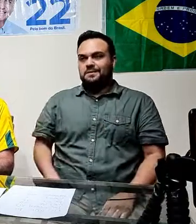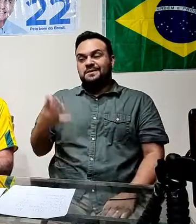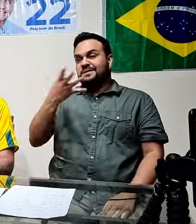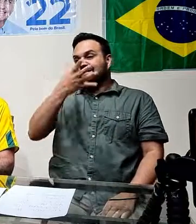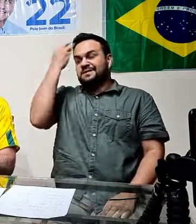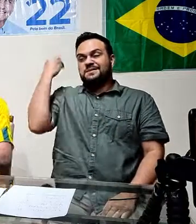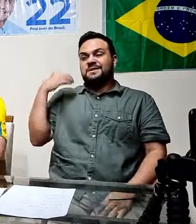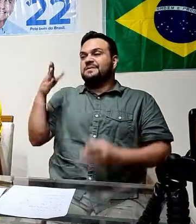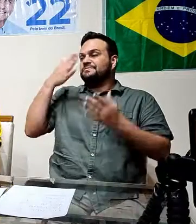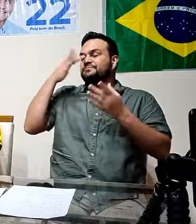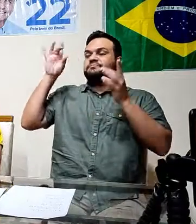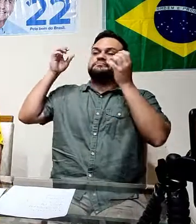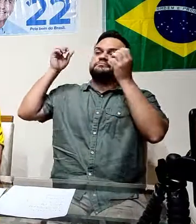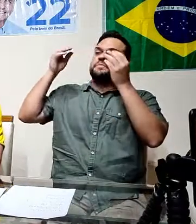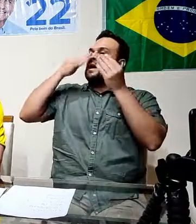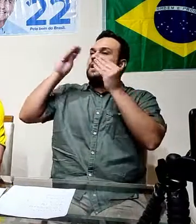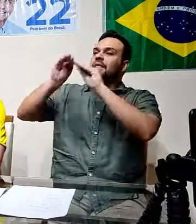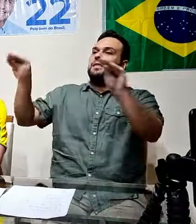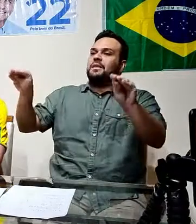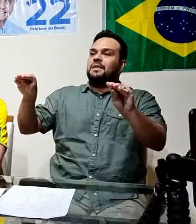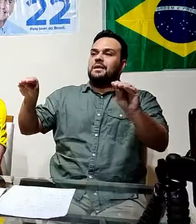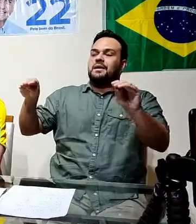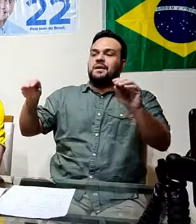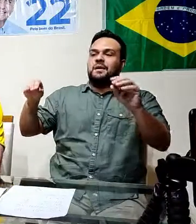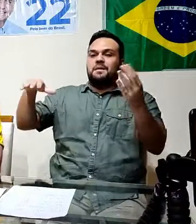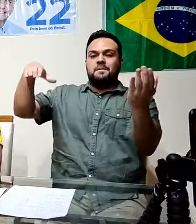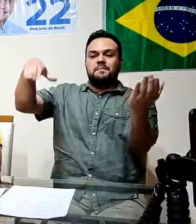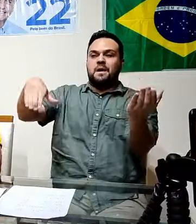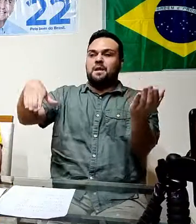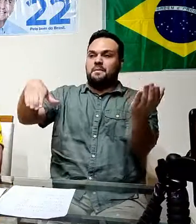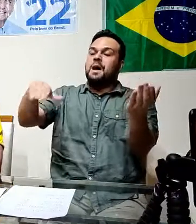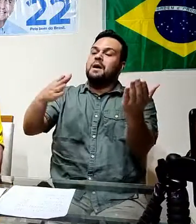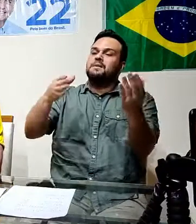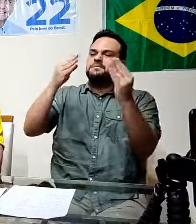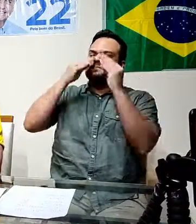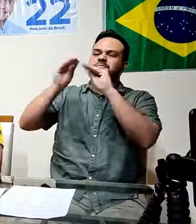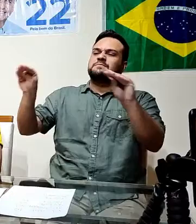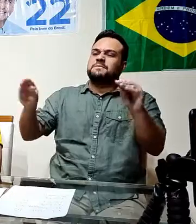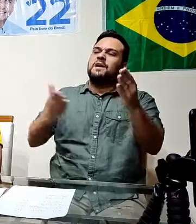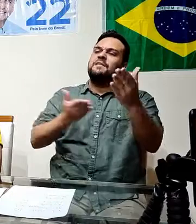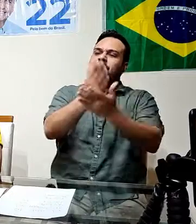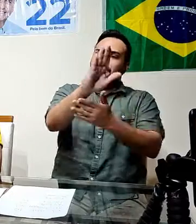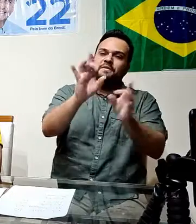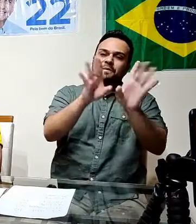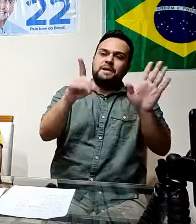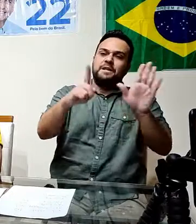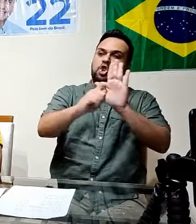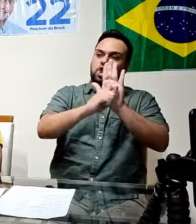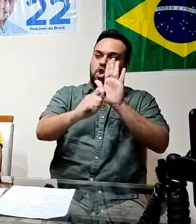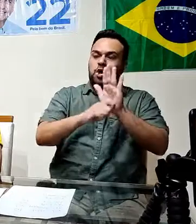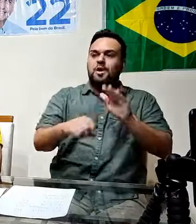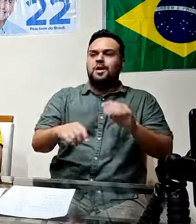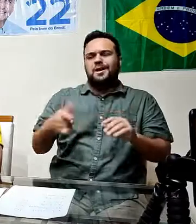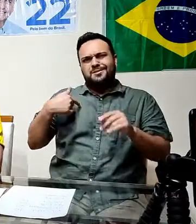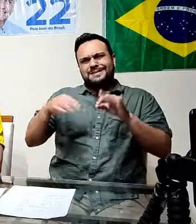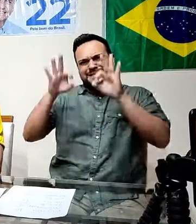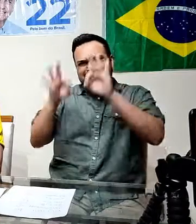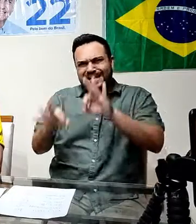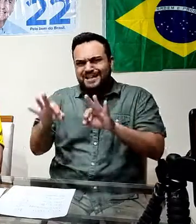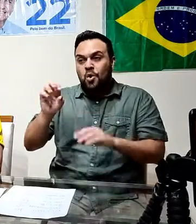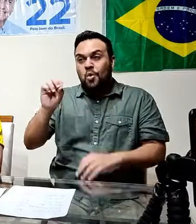Brasileiro. Aprova o aborto. Aprova a liberação das drogas. Vão deitar rolar. Tenho certeza disso. Ou alguém